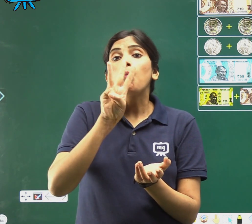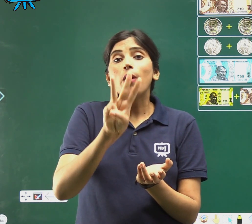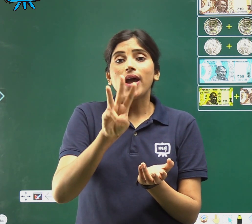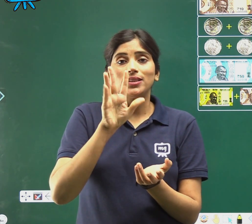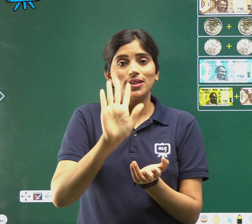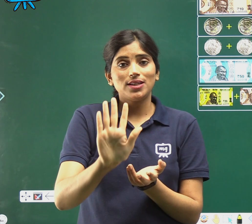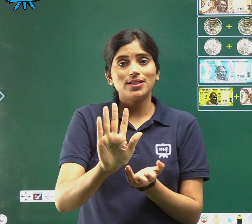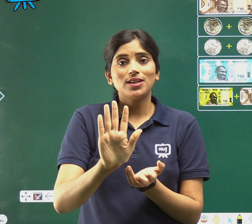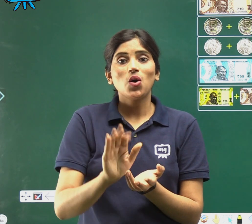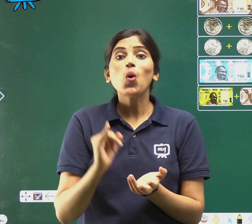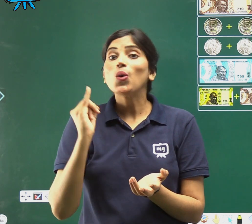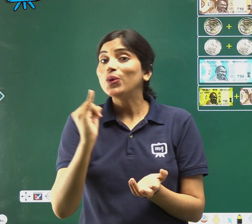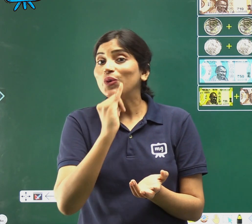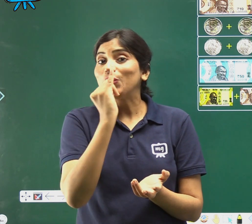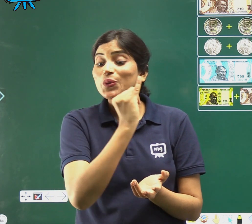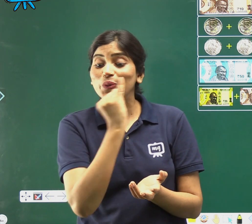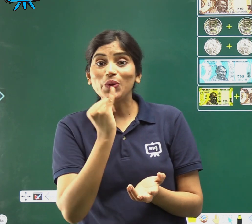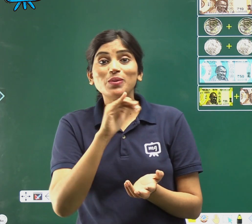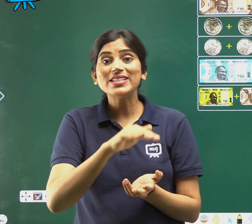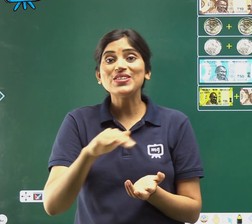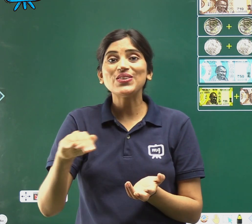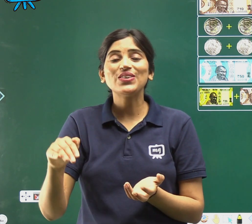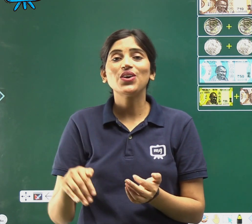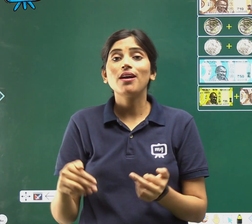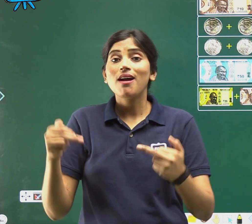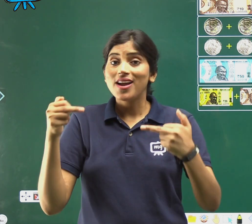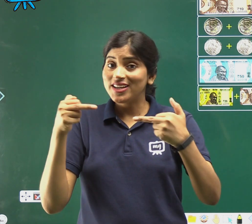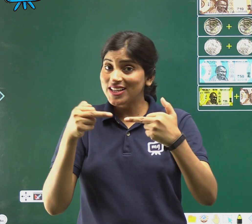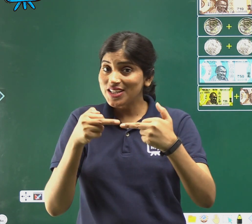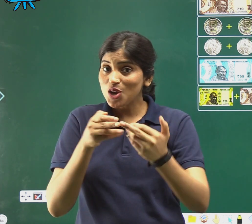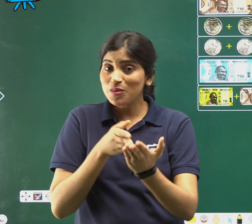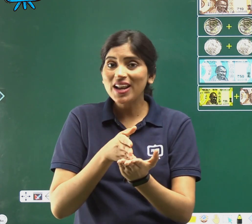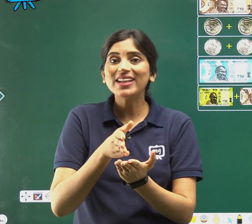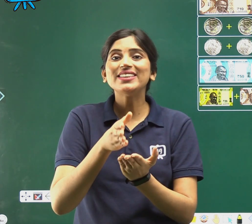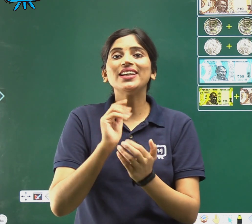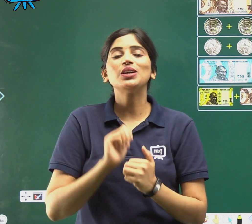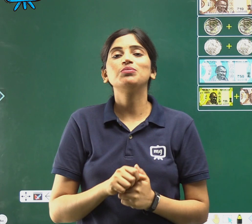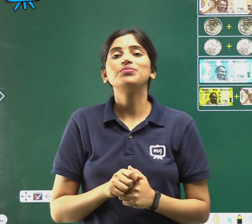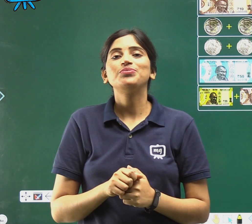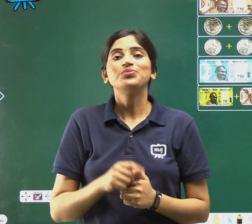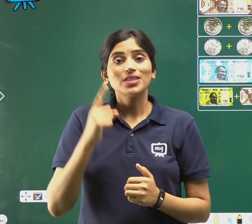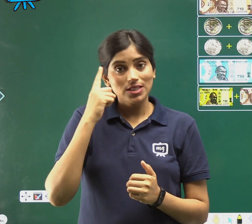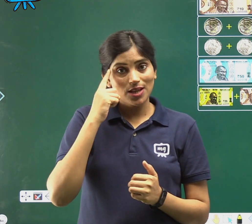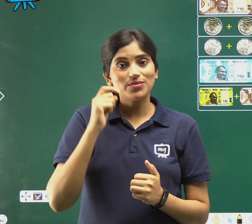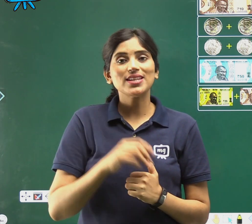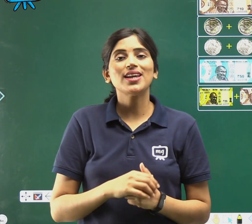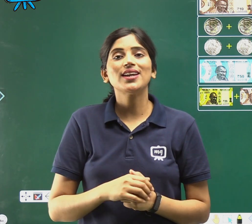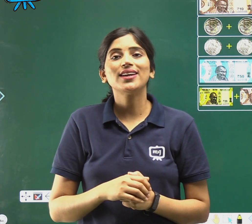35। ढूंढो बच्चों, ये मिला दिए।